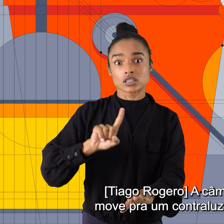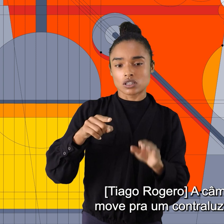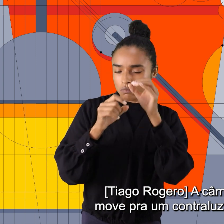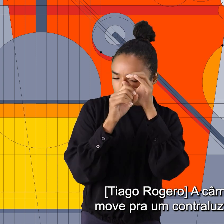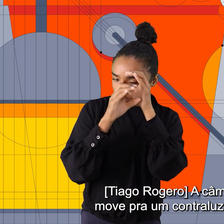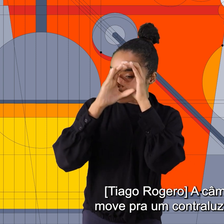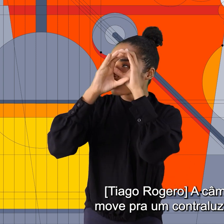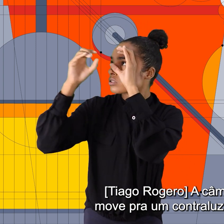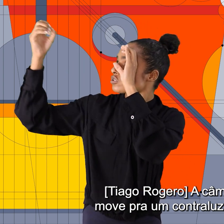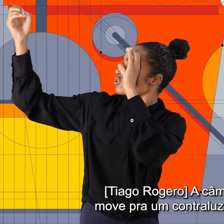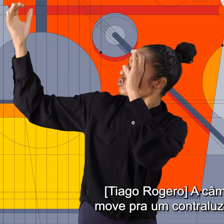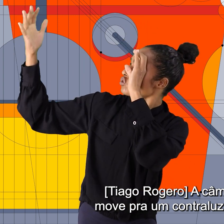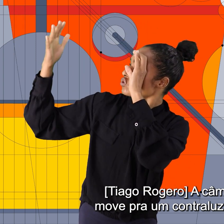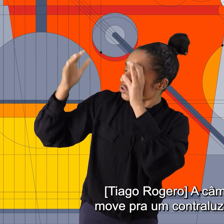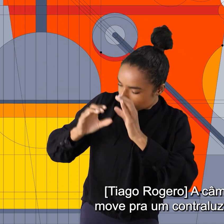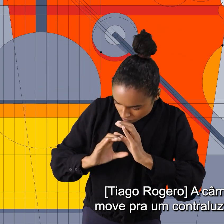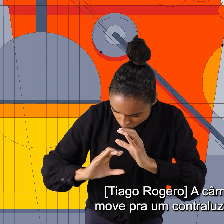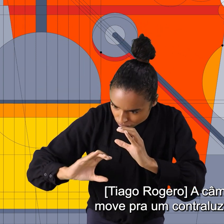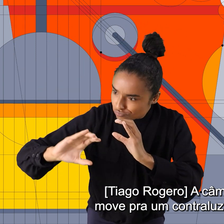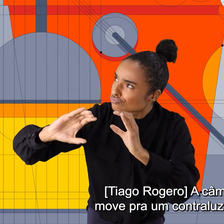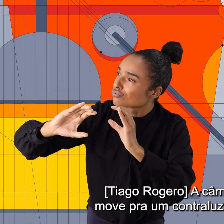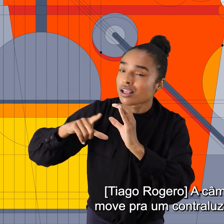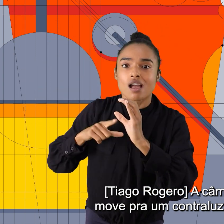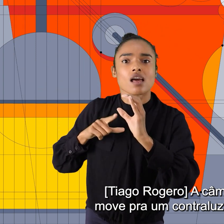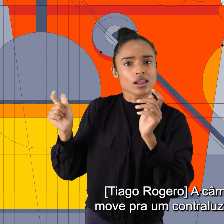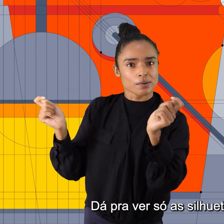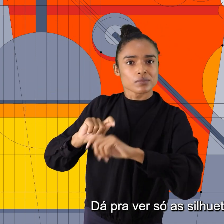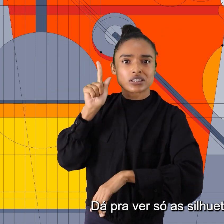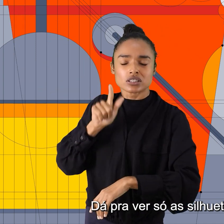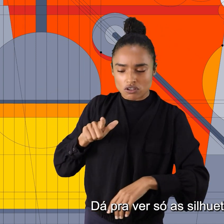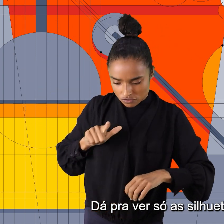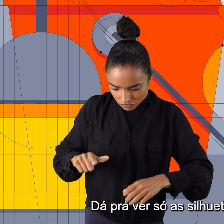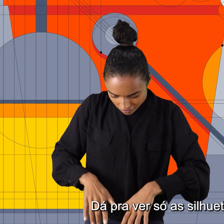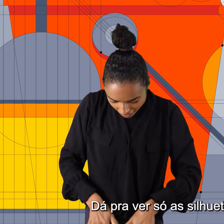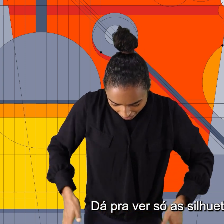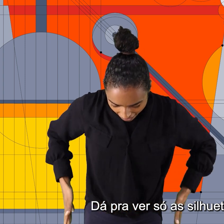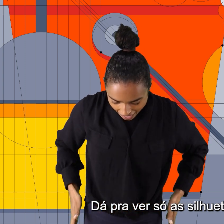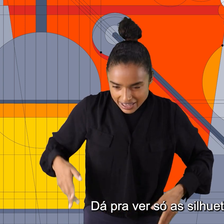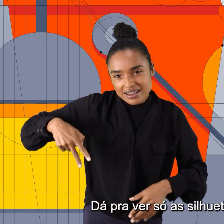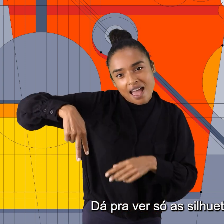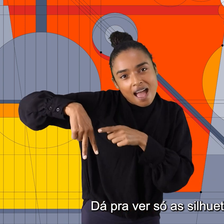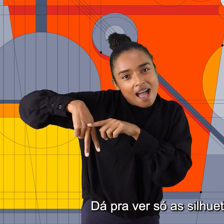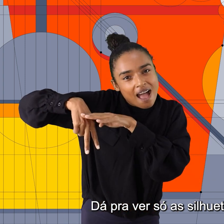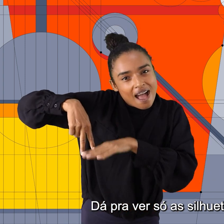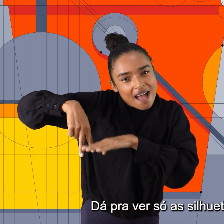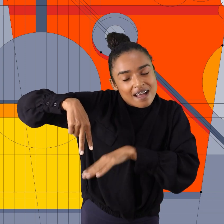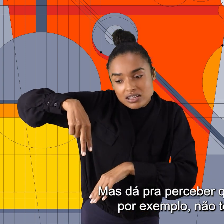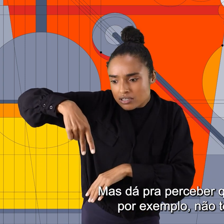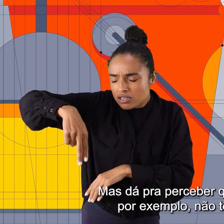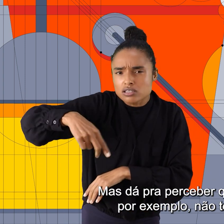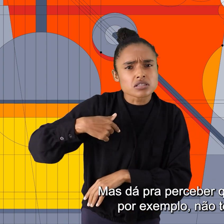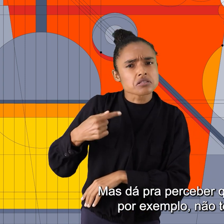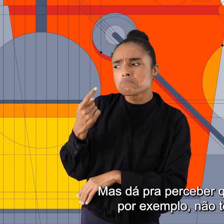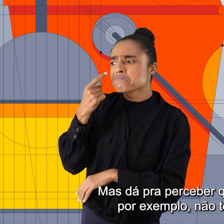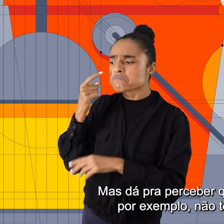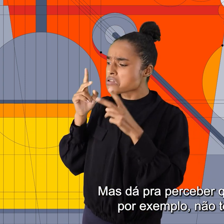A câmera depois se move para um contraluz visto de baixo. Dá para ver só as silhuetas das pessoas. Mas dá